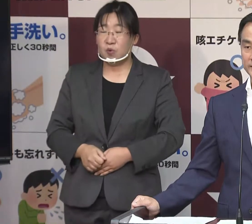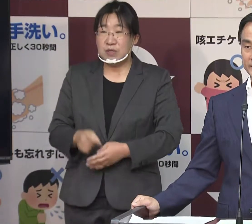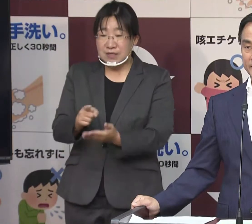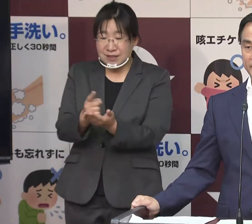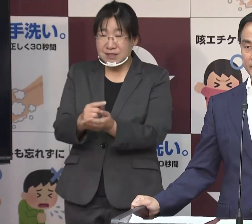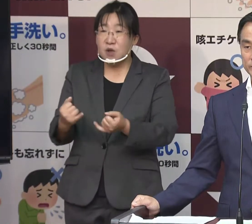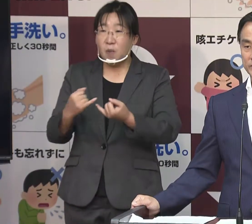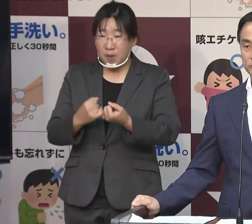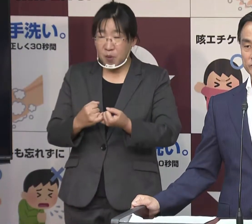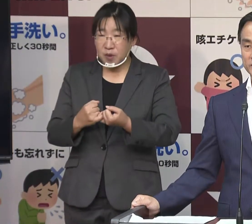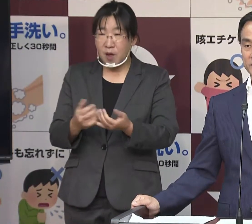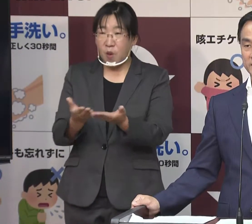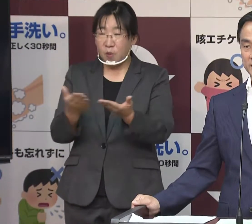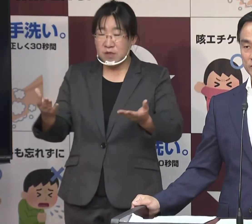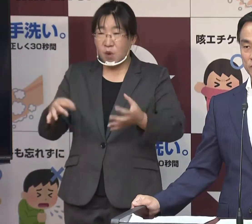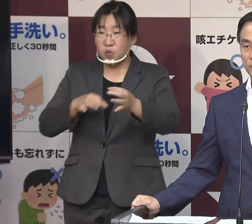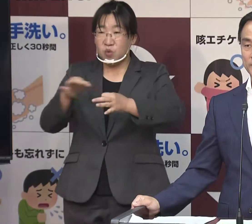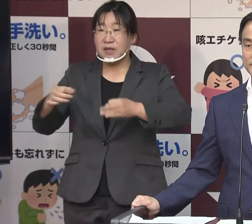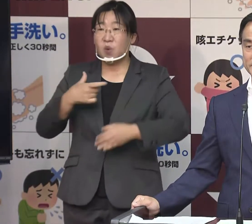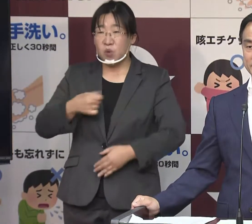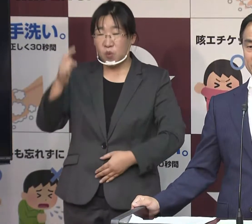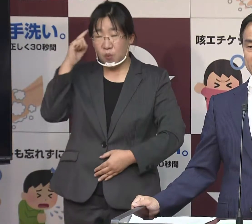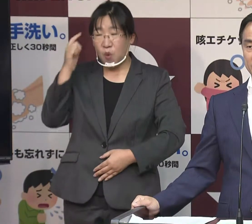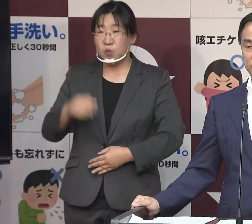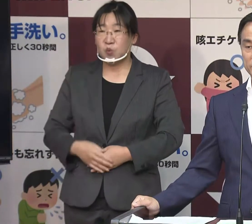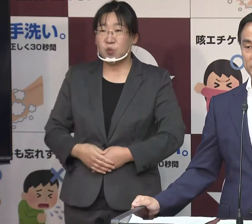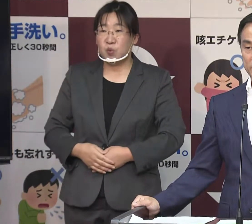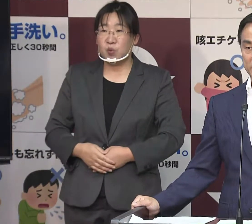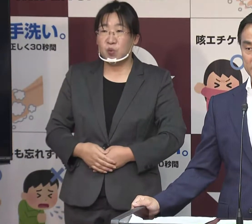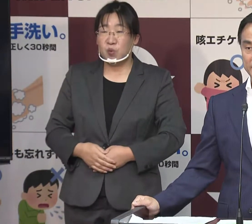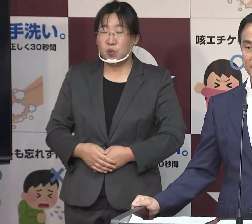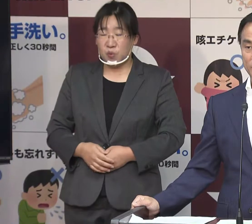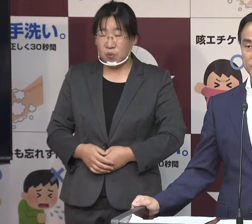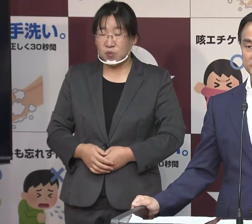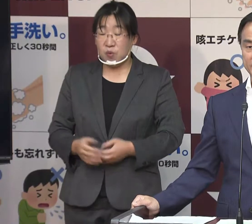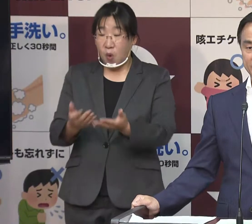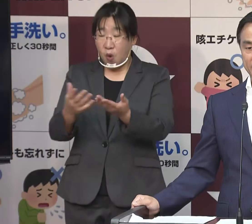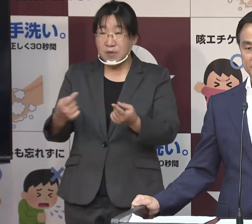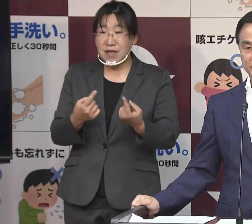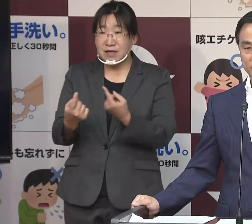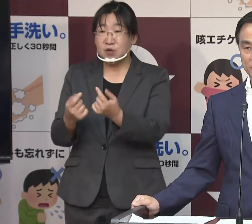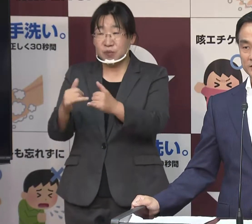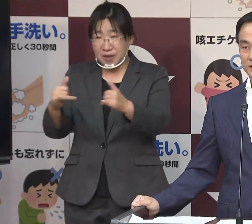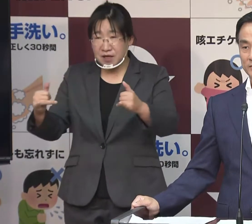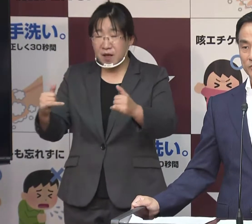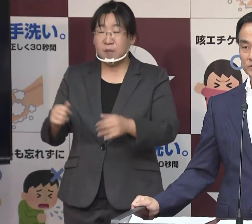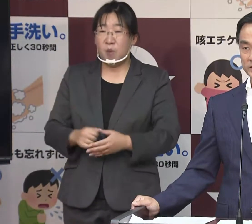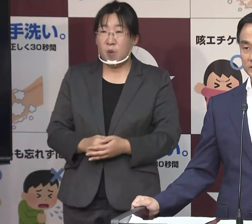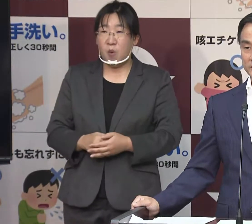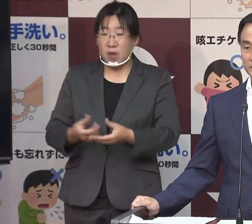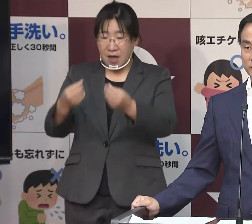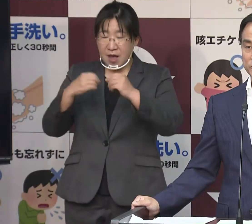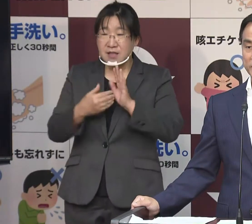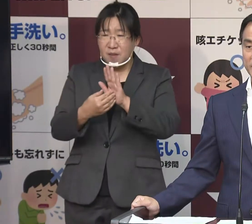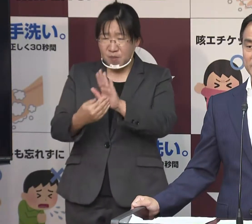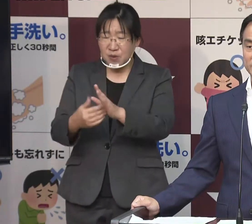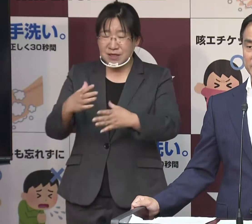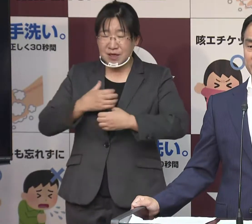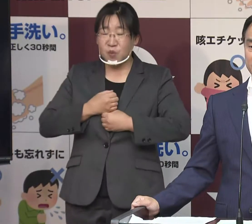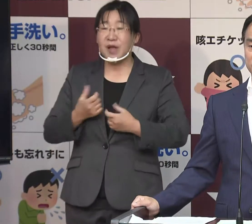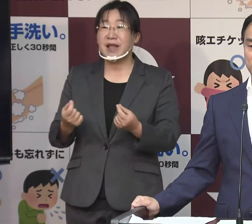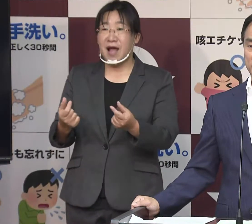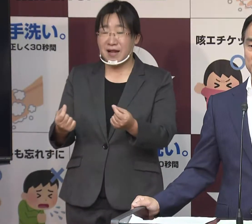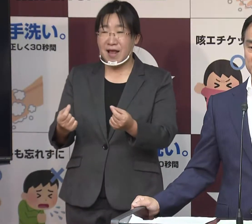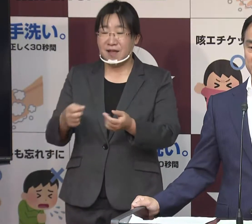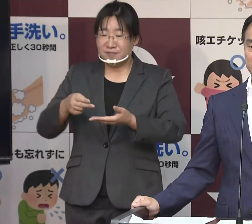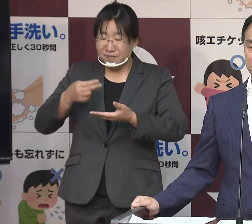ってですねお店を運営していただきたいと思いますし、利用される方々もですねぜひ感染防止に気をつけながらですね